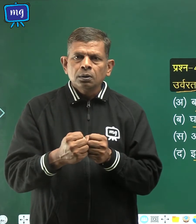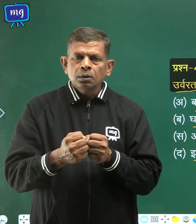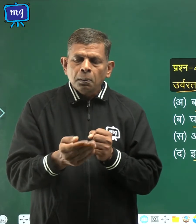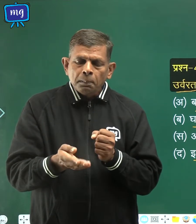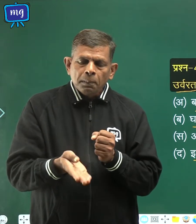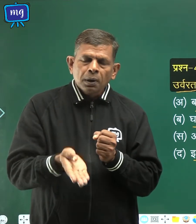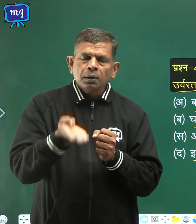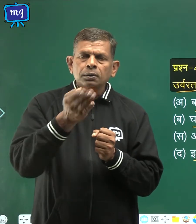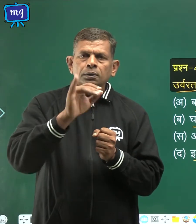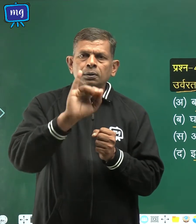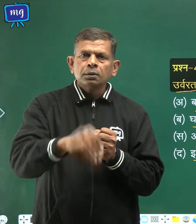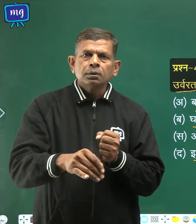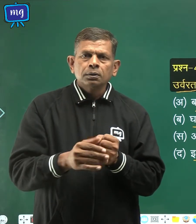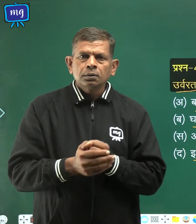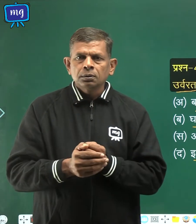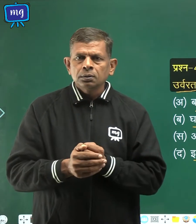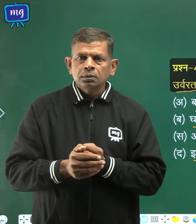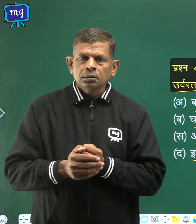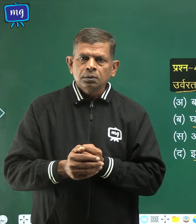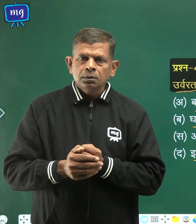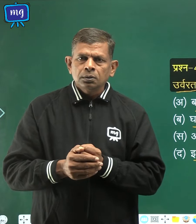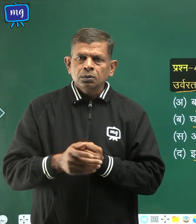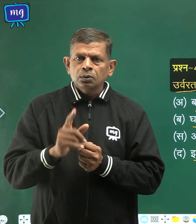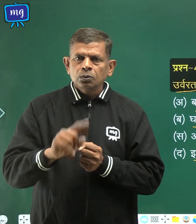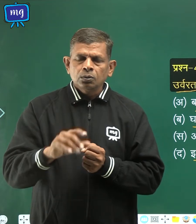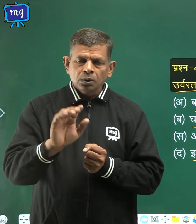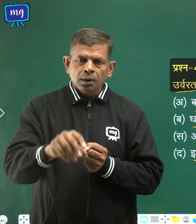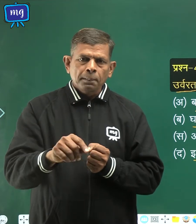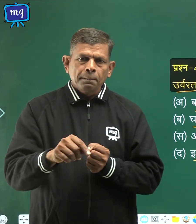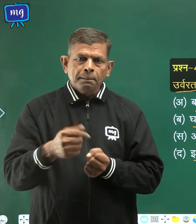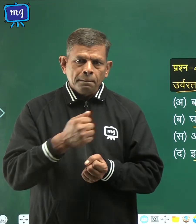बढ़ जाती है, तो हम यहां लिखेंगे